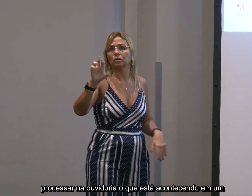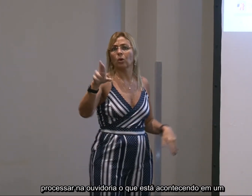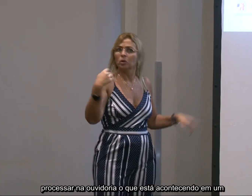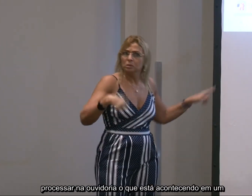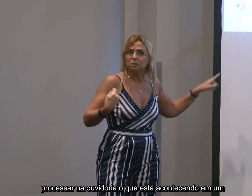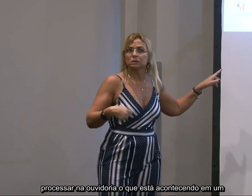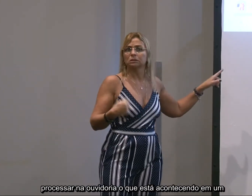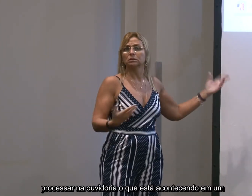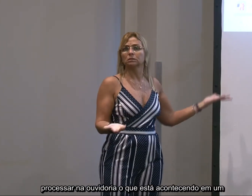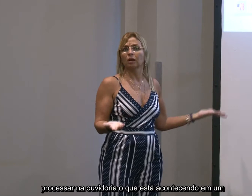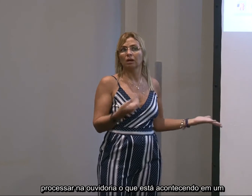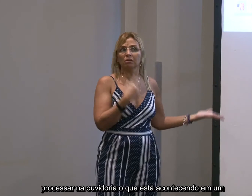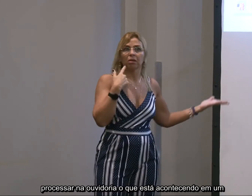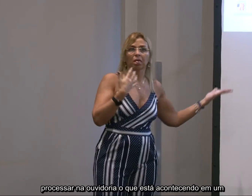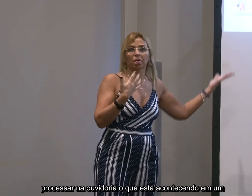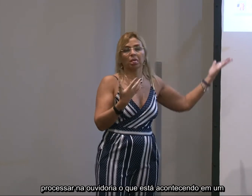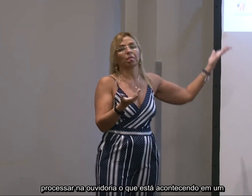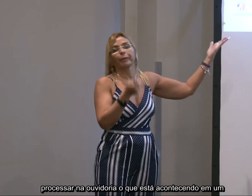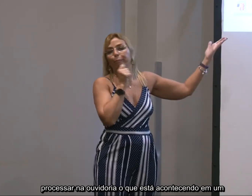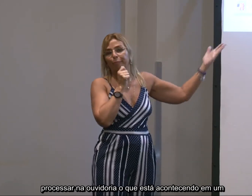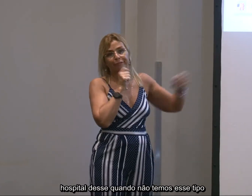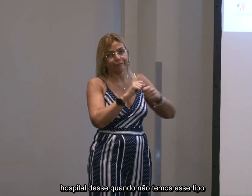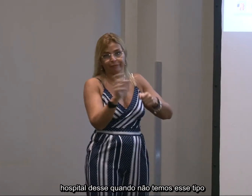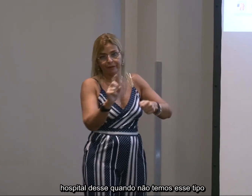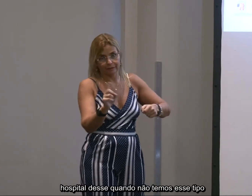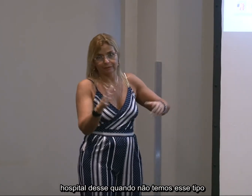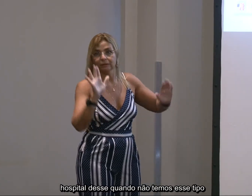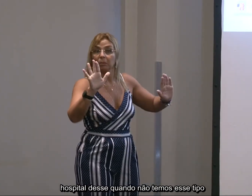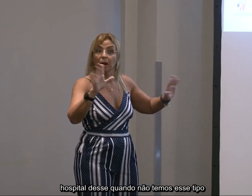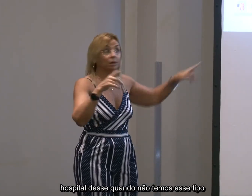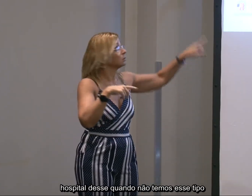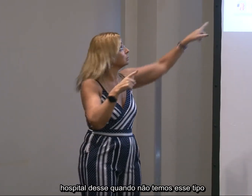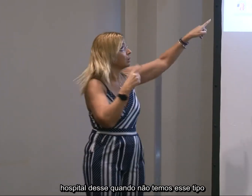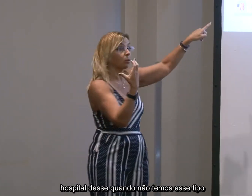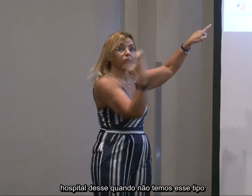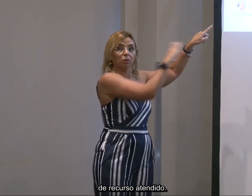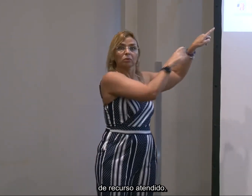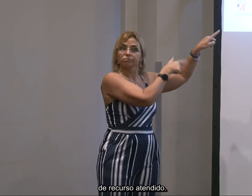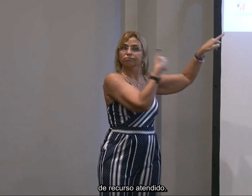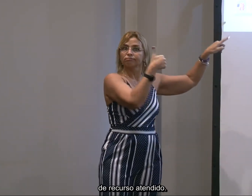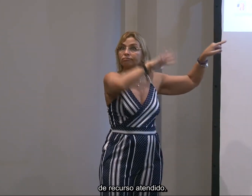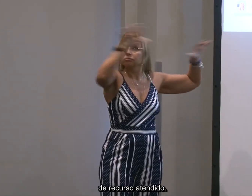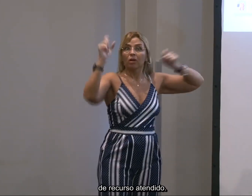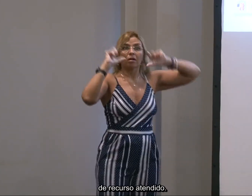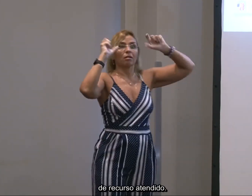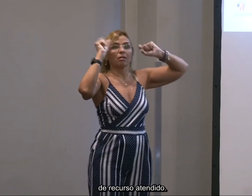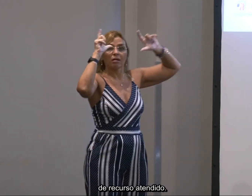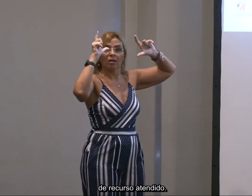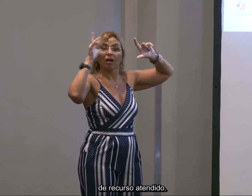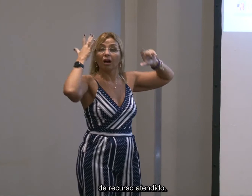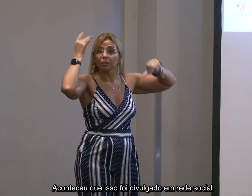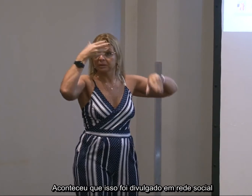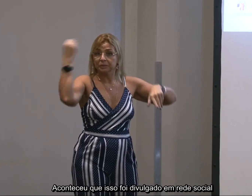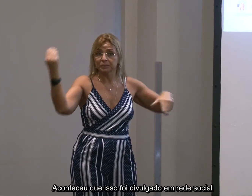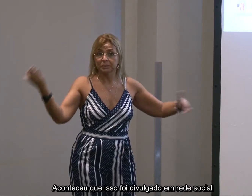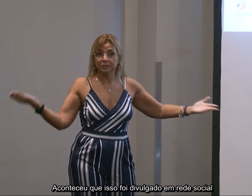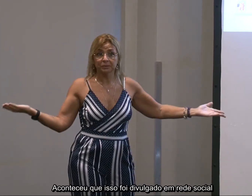na ouvidoria o que está acontecendo num hospital desse quando a gente não tem esse tipo de recurso atendido. O que aconteceu, por